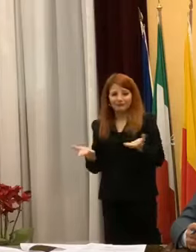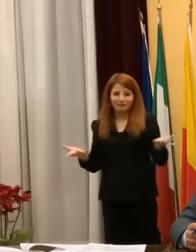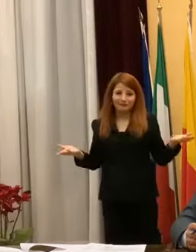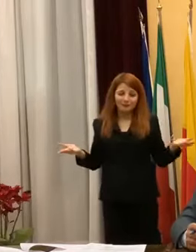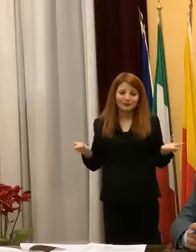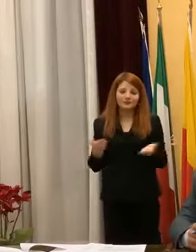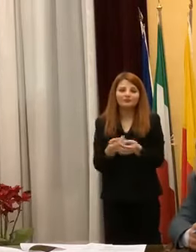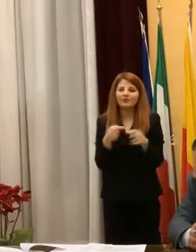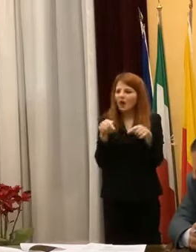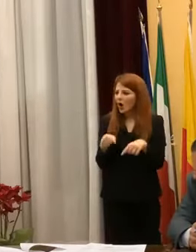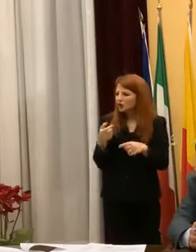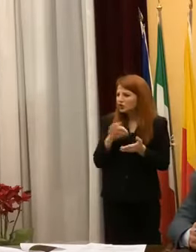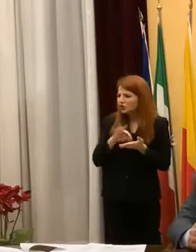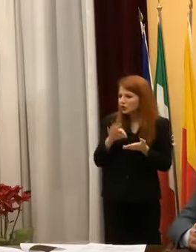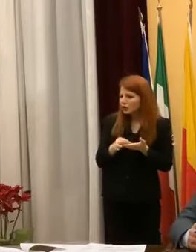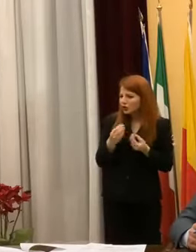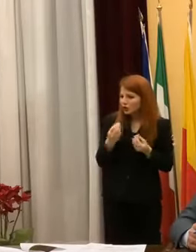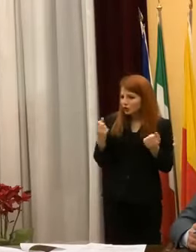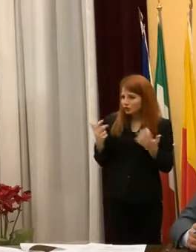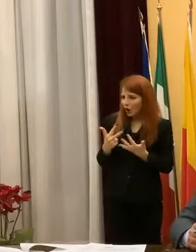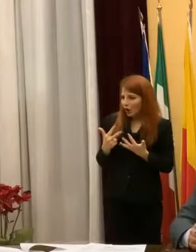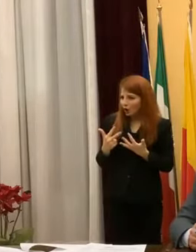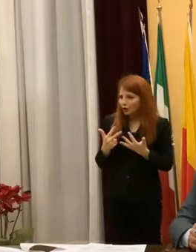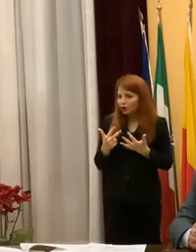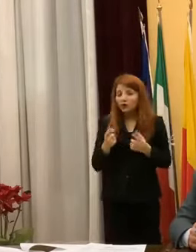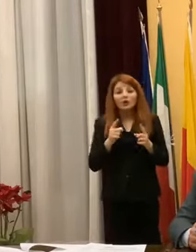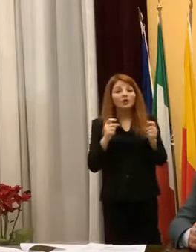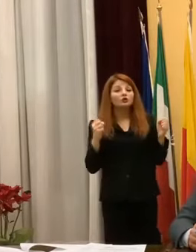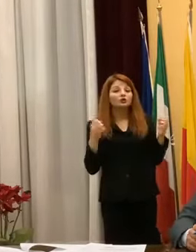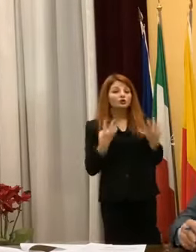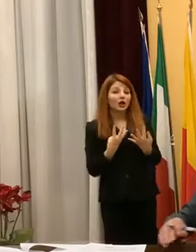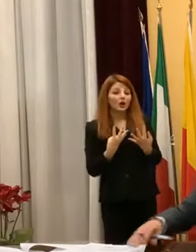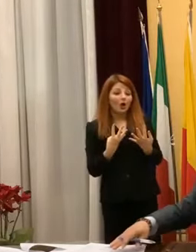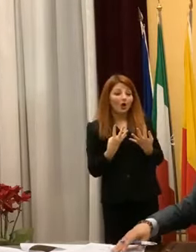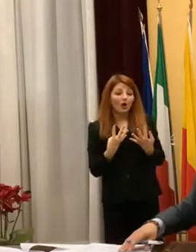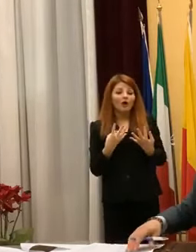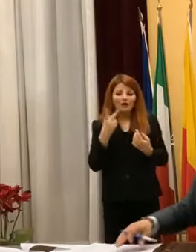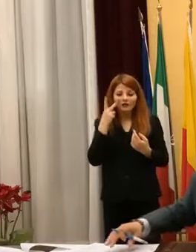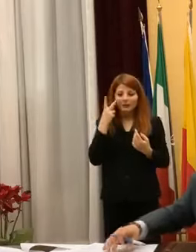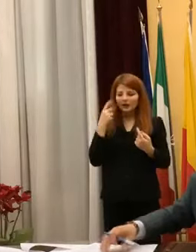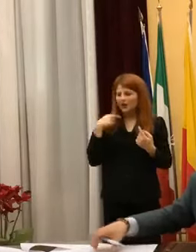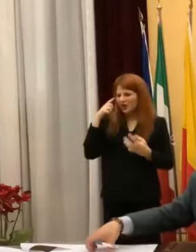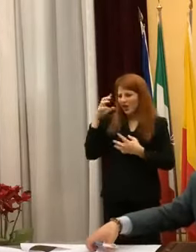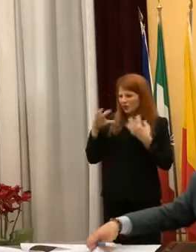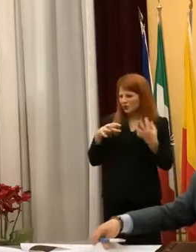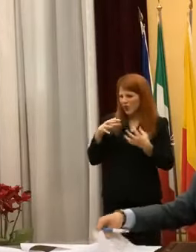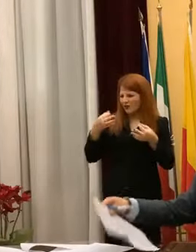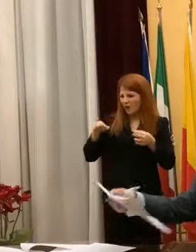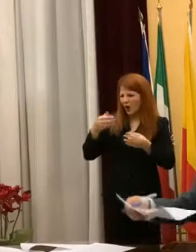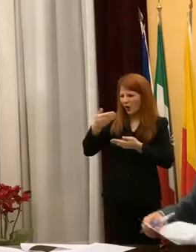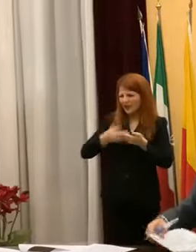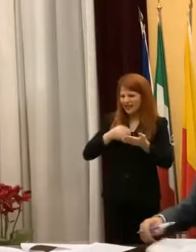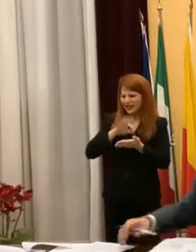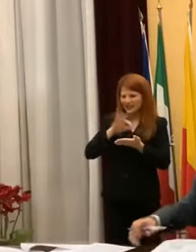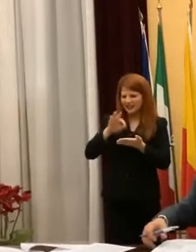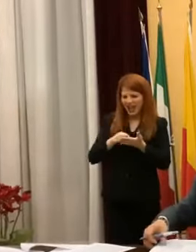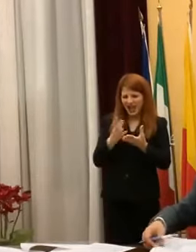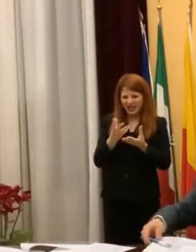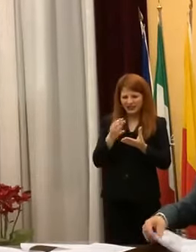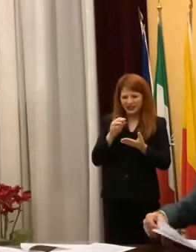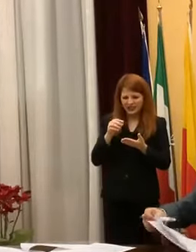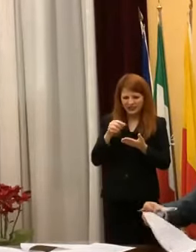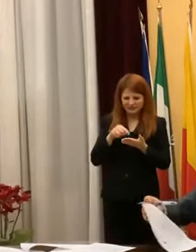oggi ne abbiamo quanto? 18? No, 19. 19. Oh, qua sono confuso con le date, perché 19. Ci troviamo col